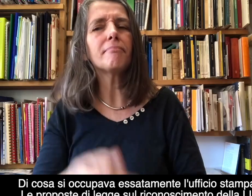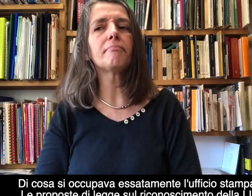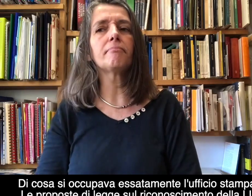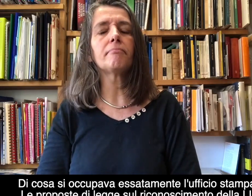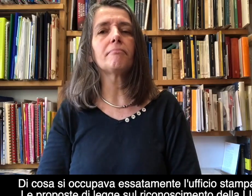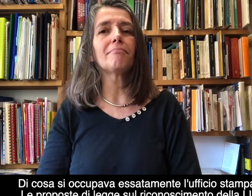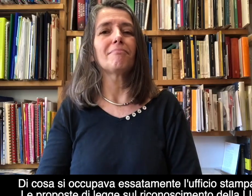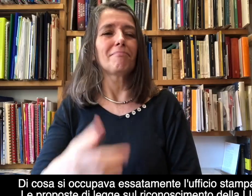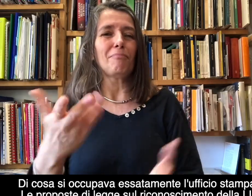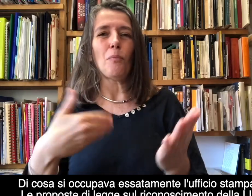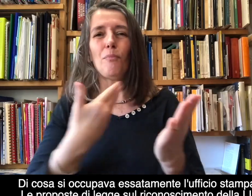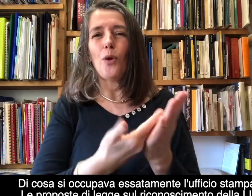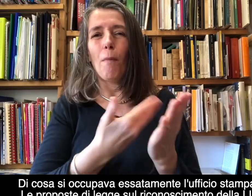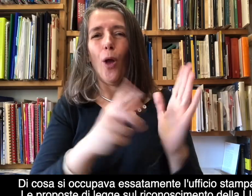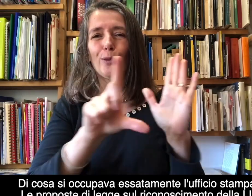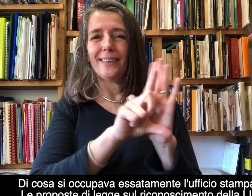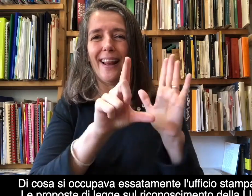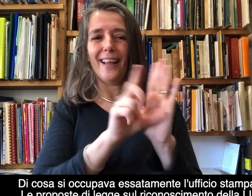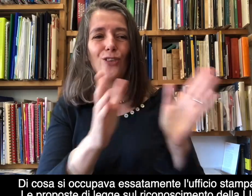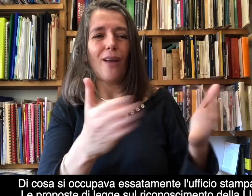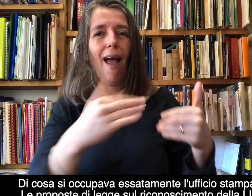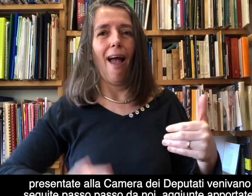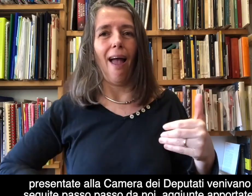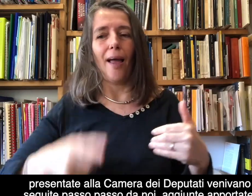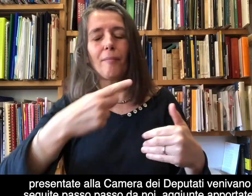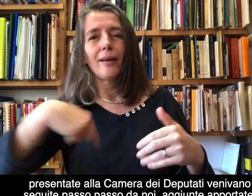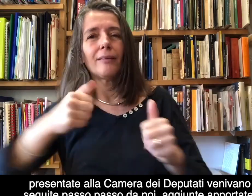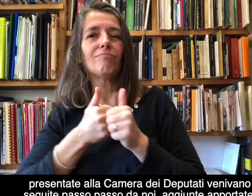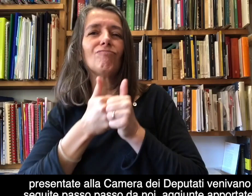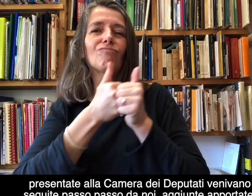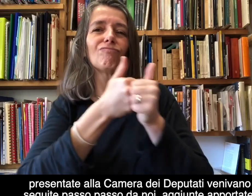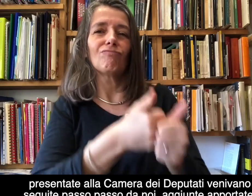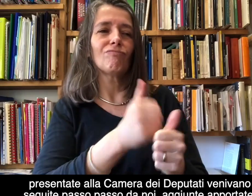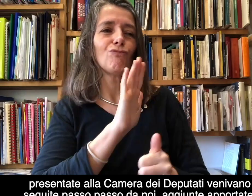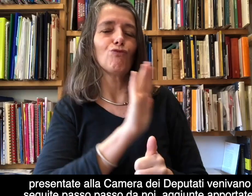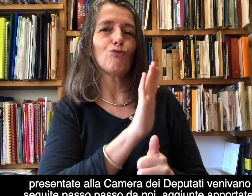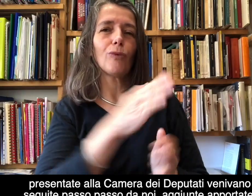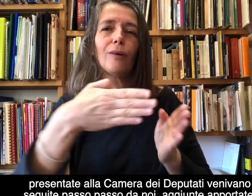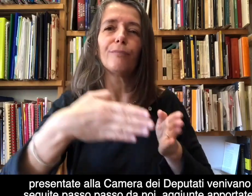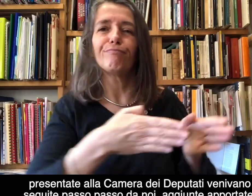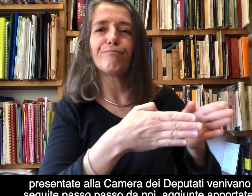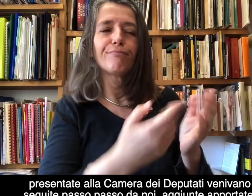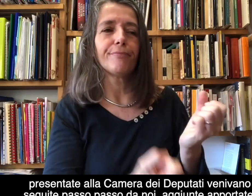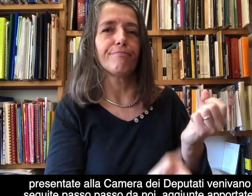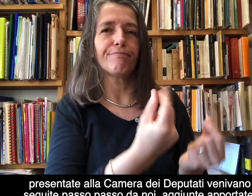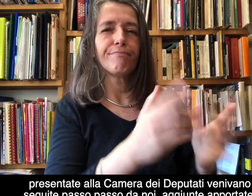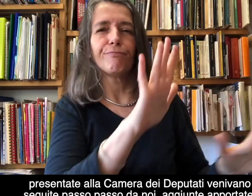occupava l'ufficio stampa le proposte di legge che venivano fatte sul riconoscimento della lis presentate alla camera dei